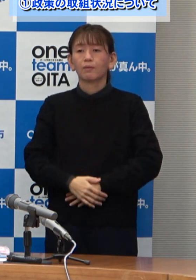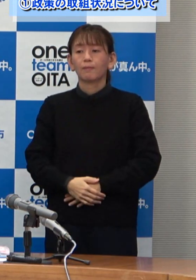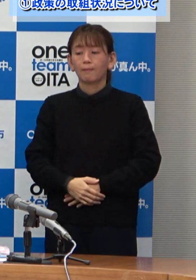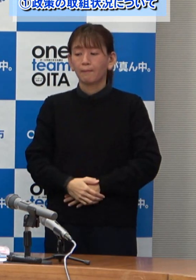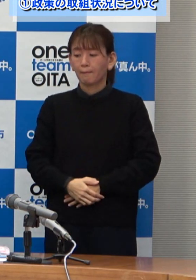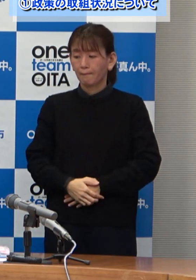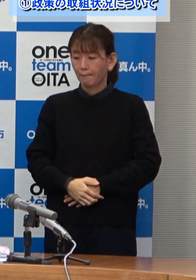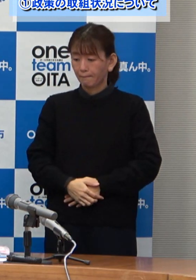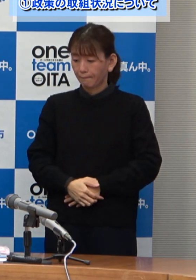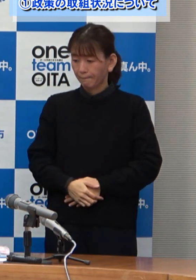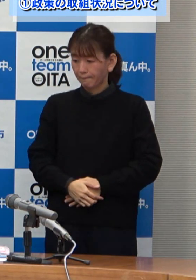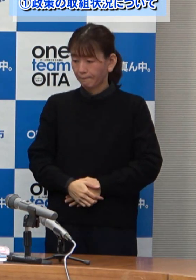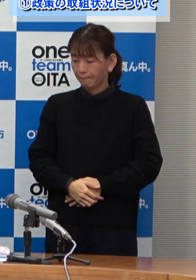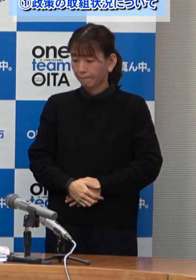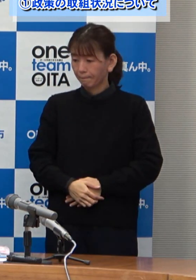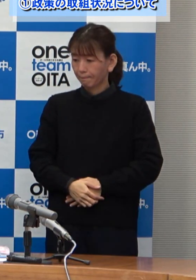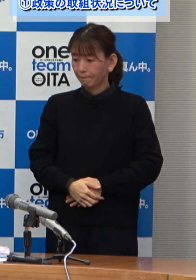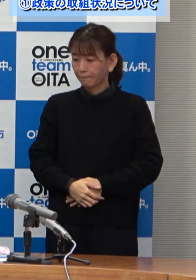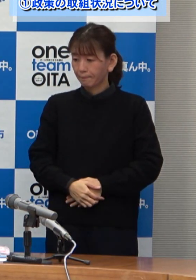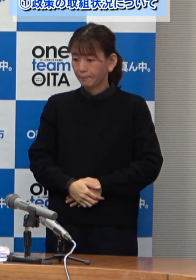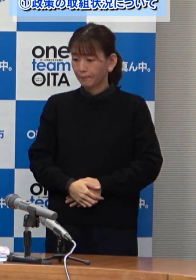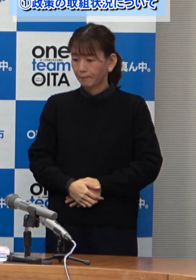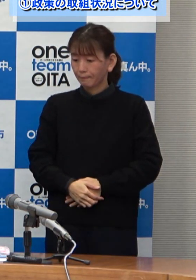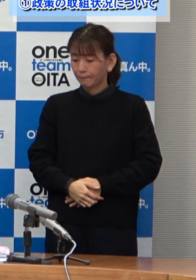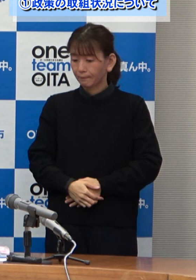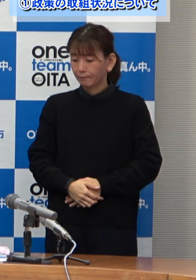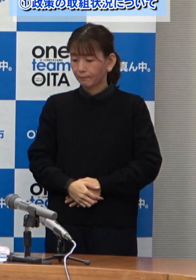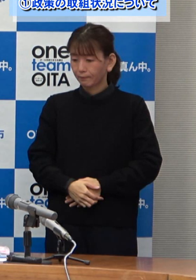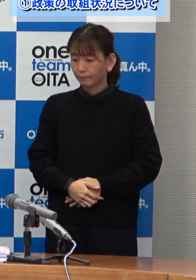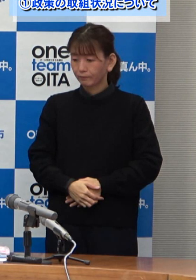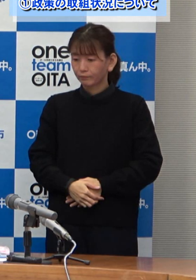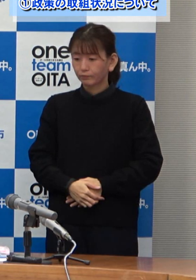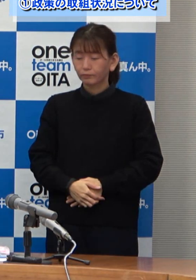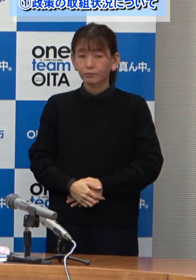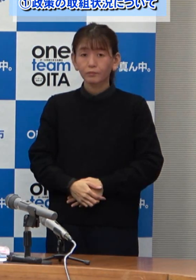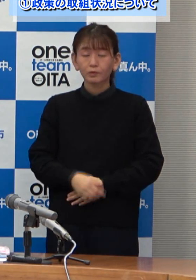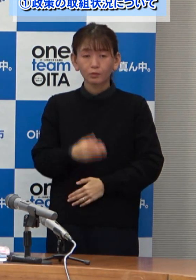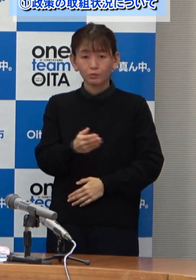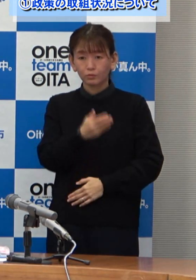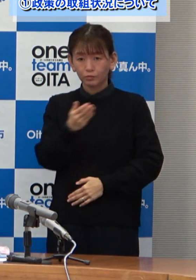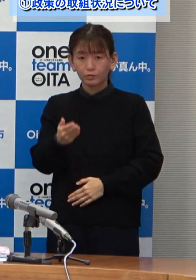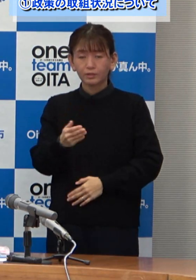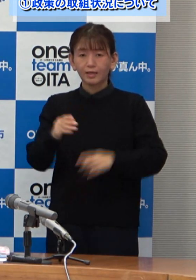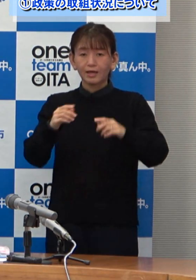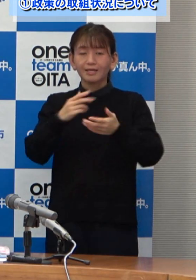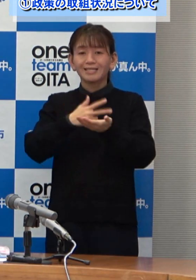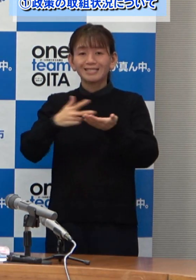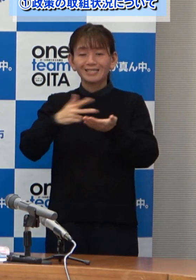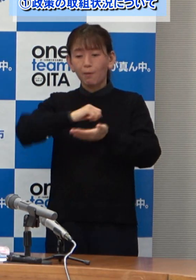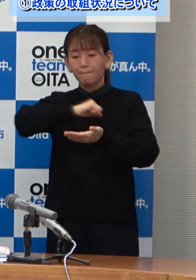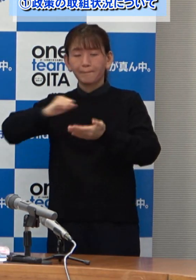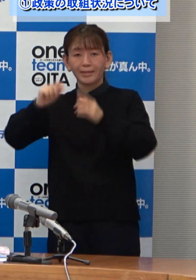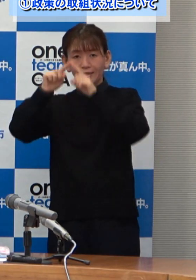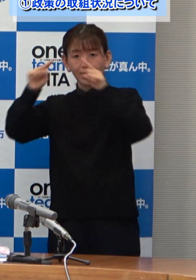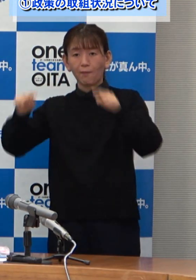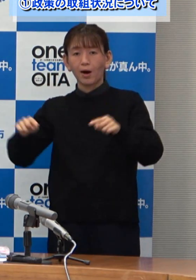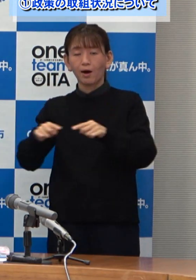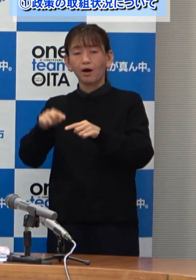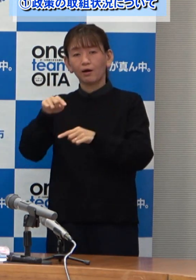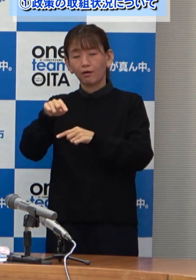ですでえ続きまして右側です先ほど